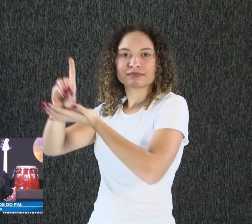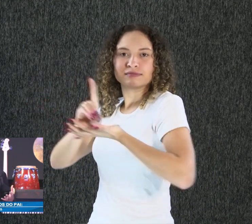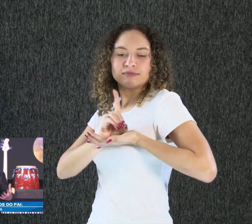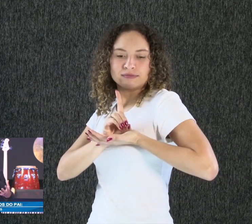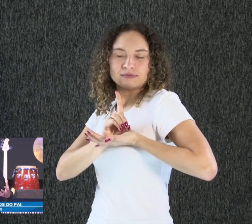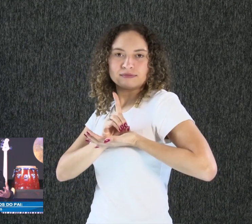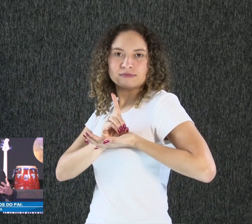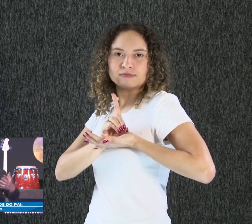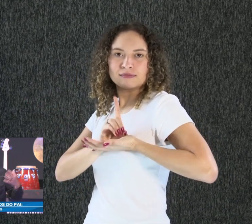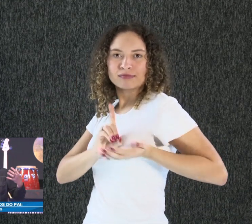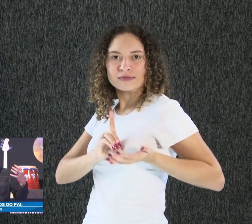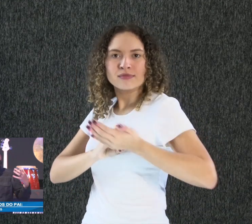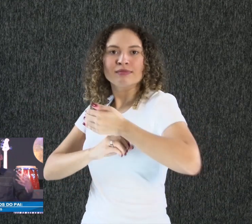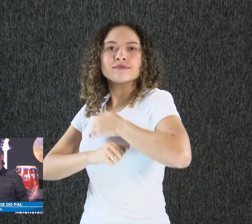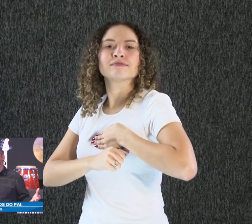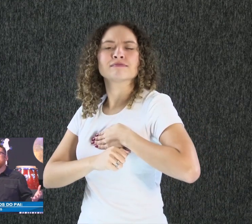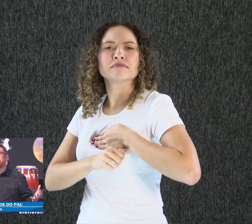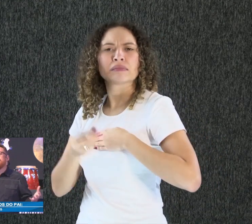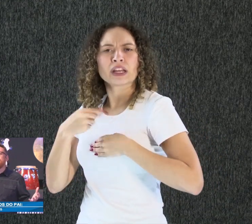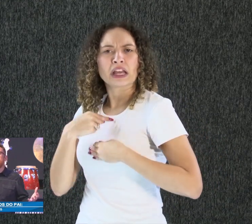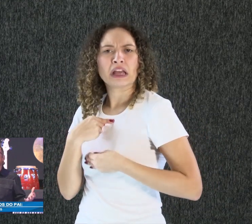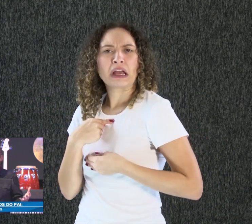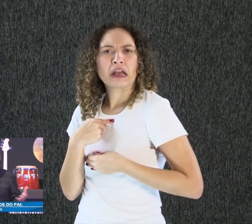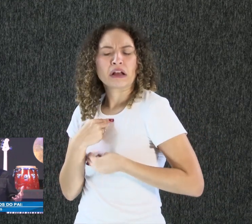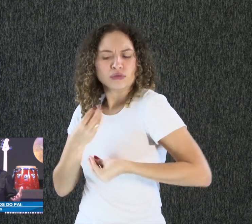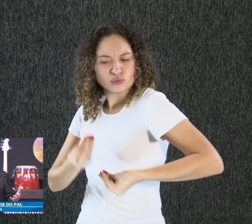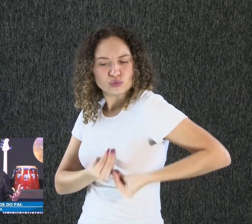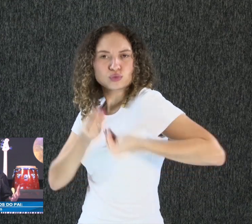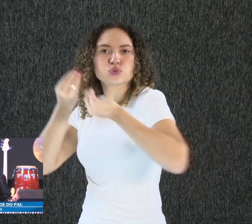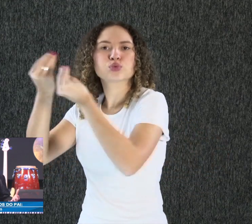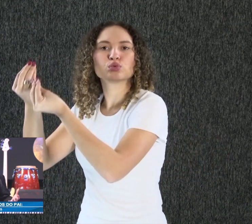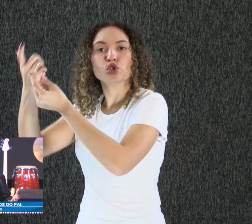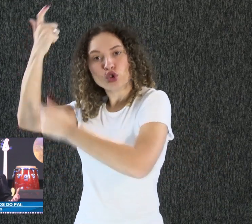e dizemos, eu te entrego a minha vida, Senhor, eu te entrego